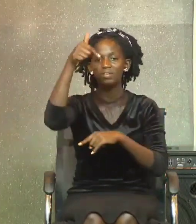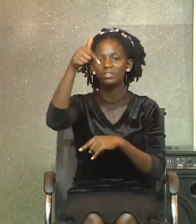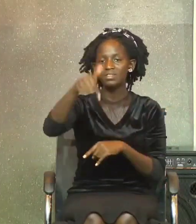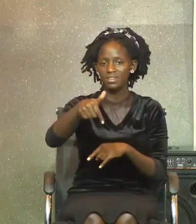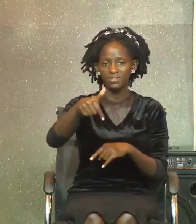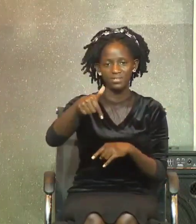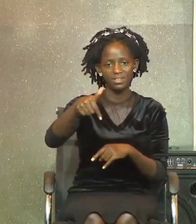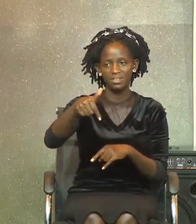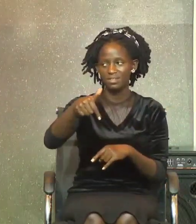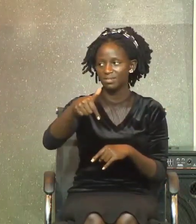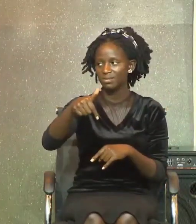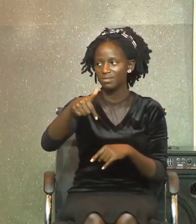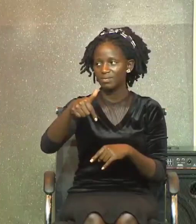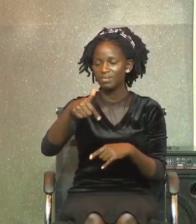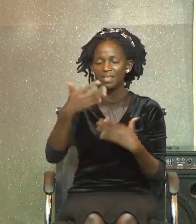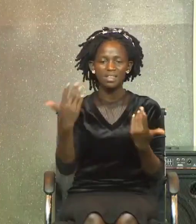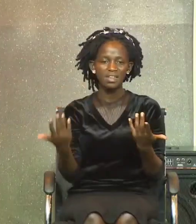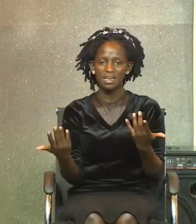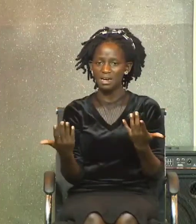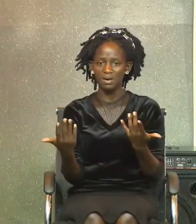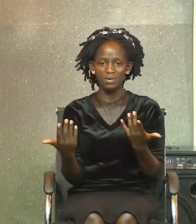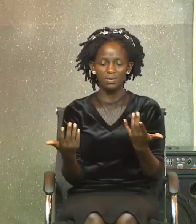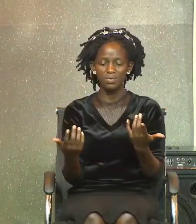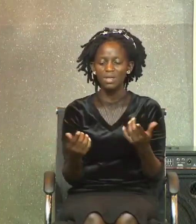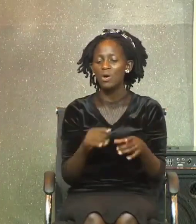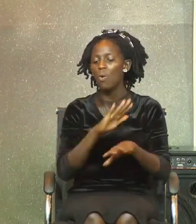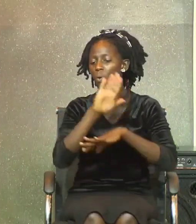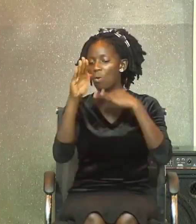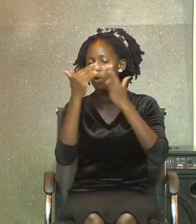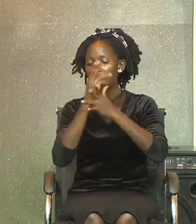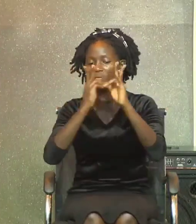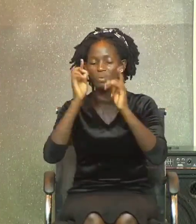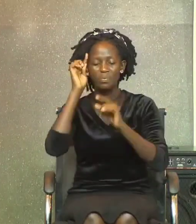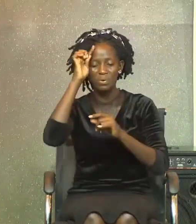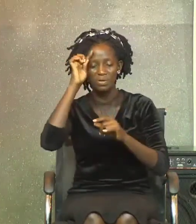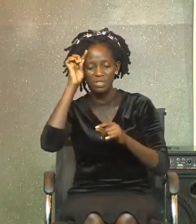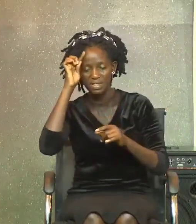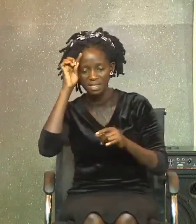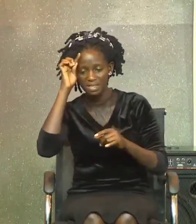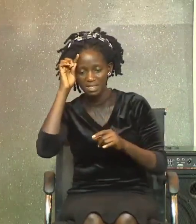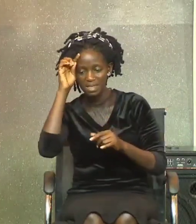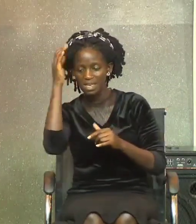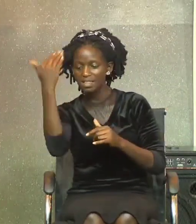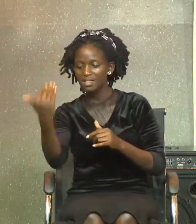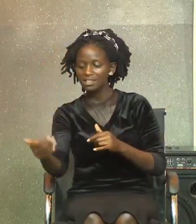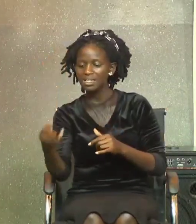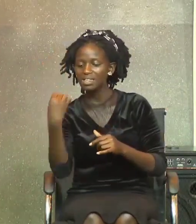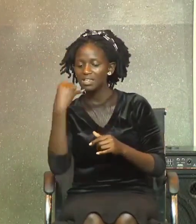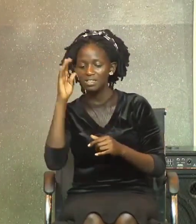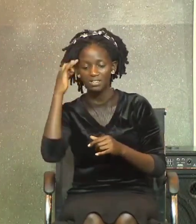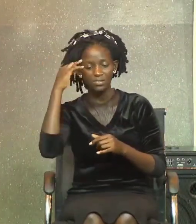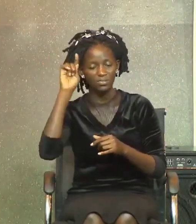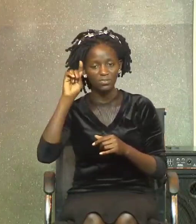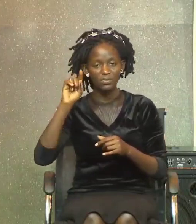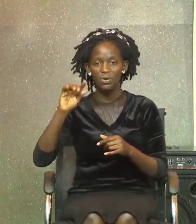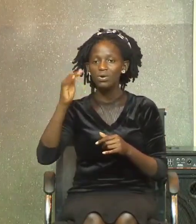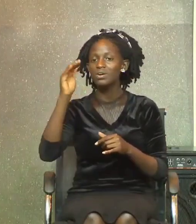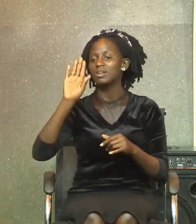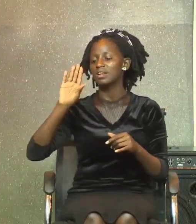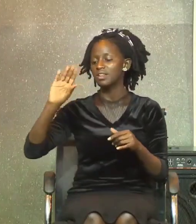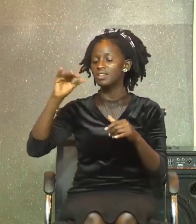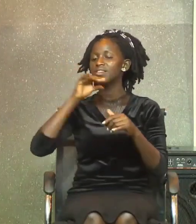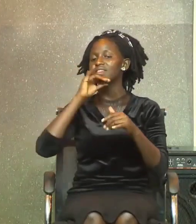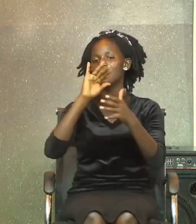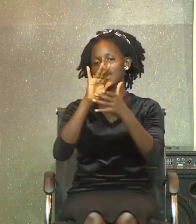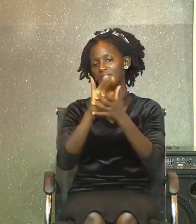nti teri bakimanyi, balowooza naye mwana wa taata haja alina obuyambi bwaweereza, nti bwe yamanya nti tekyali kulya